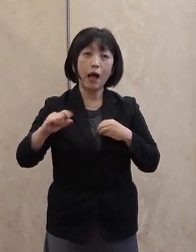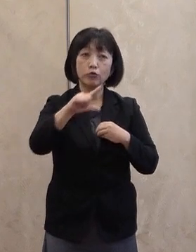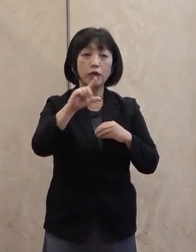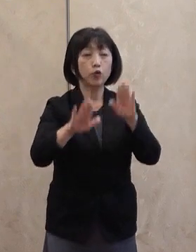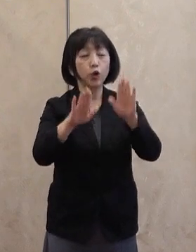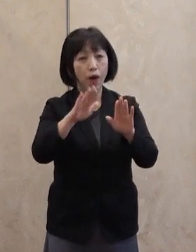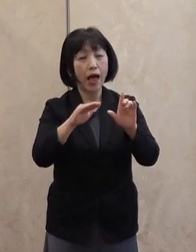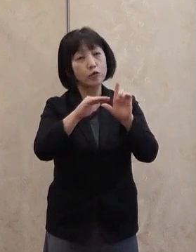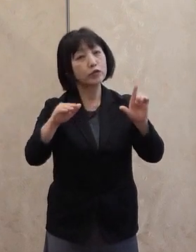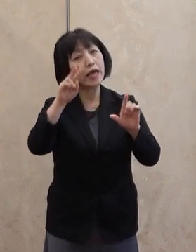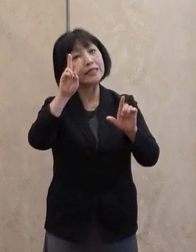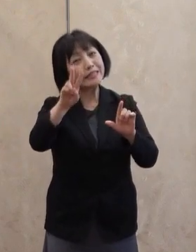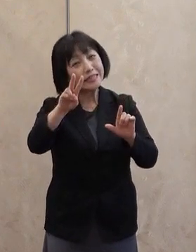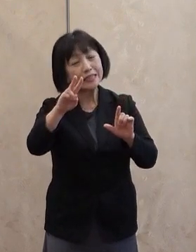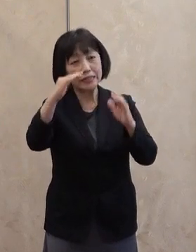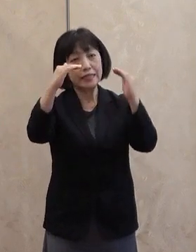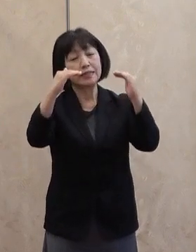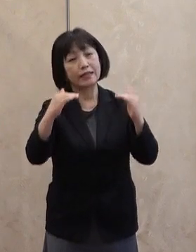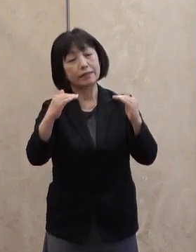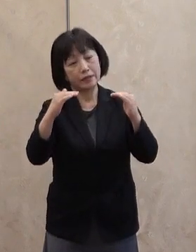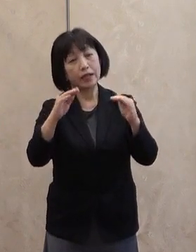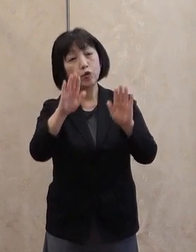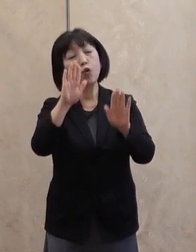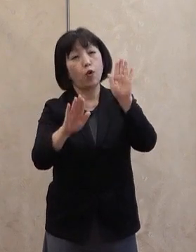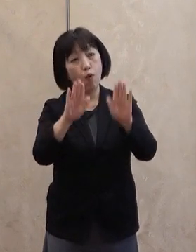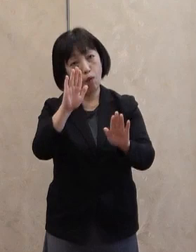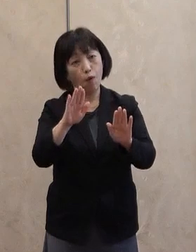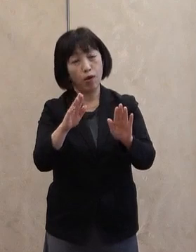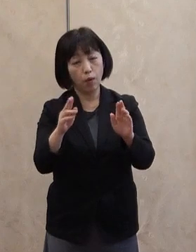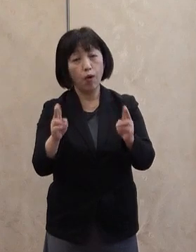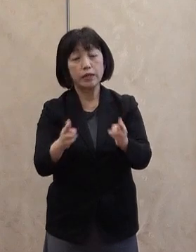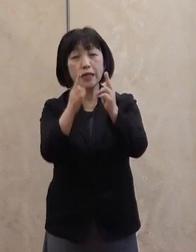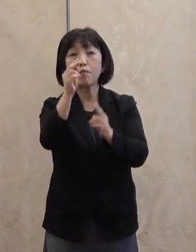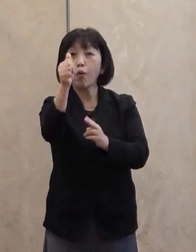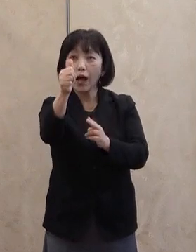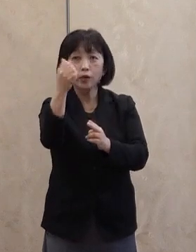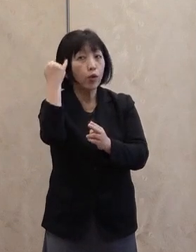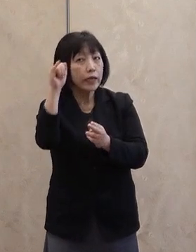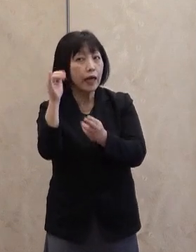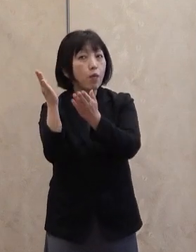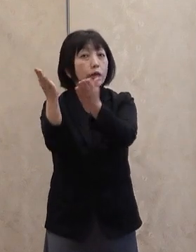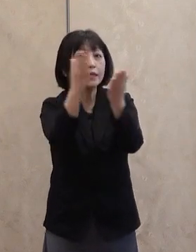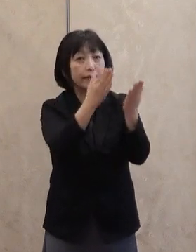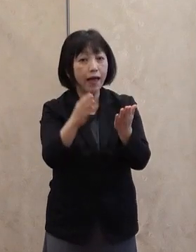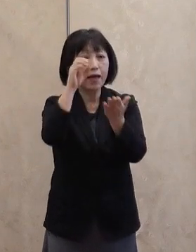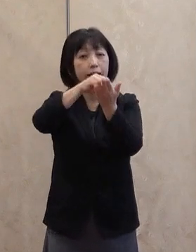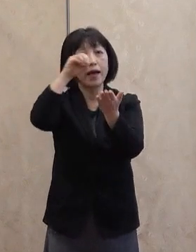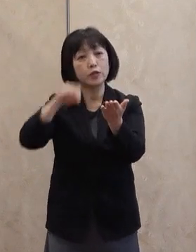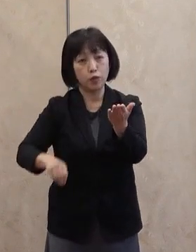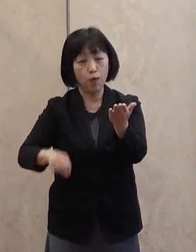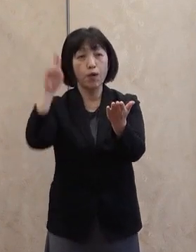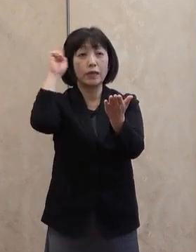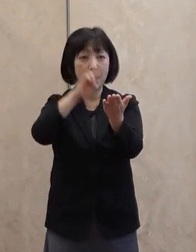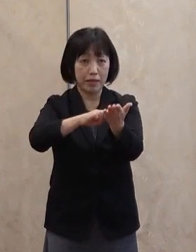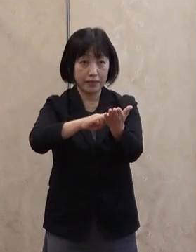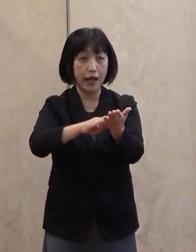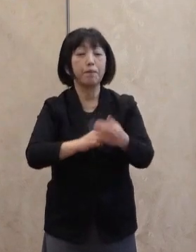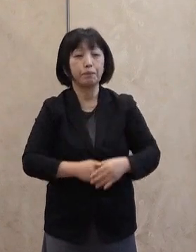状況までなった状況の中で、これは専門家の意見も聞いて解除を判断した。そ